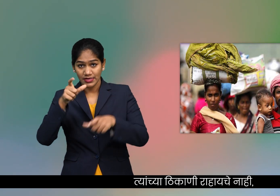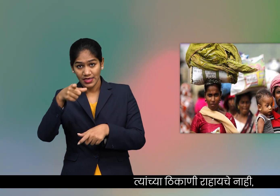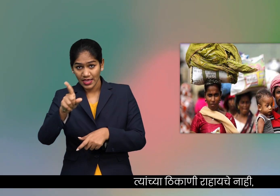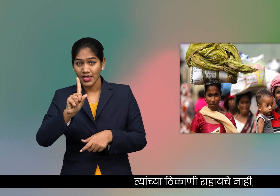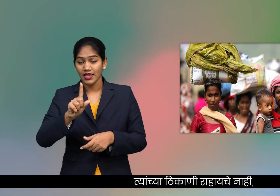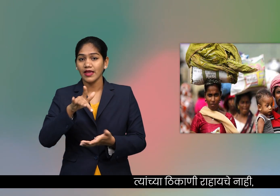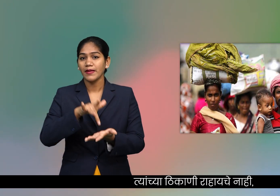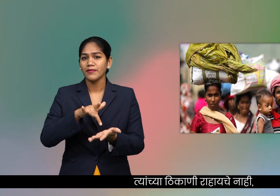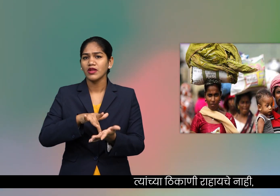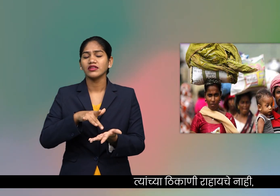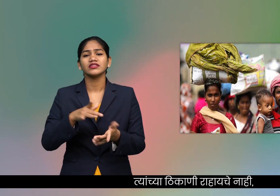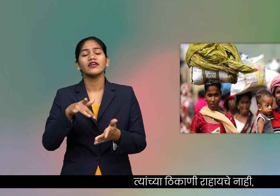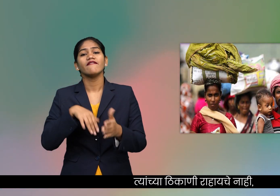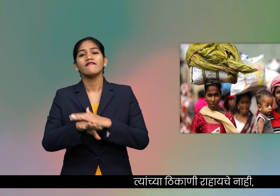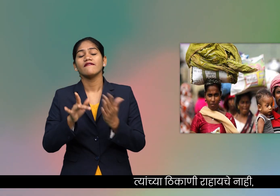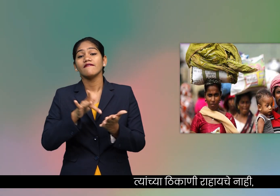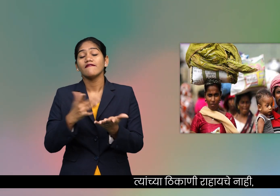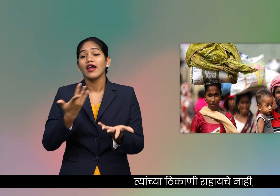त्यांच्या ठिकाणी राहायचे नाही.